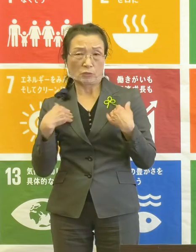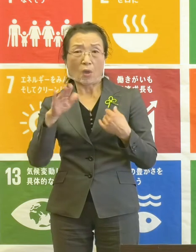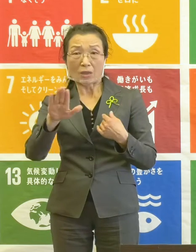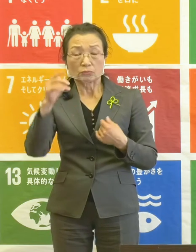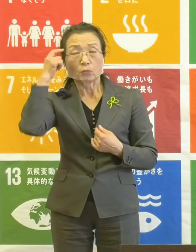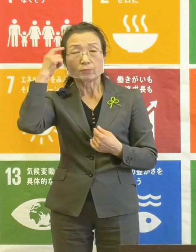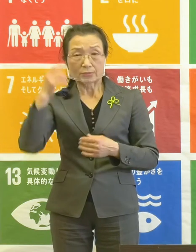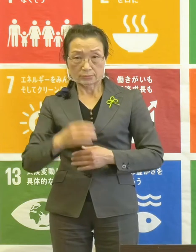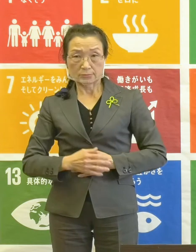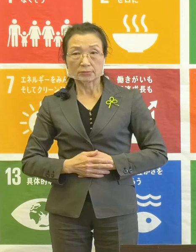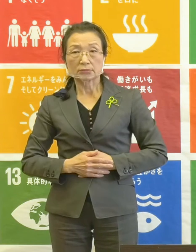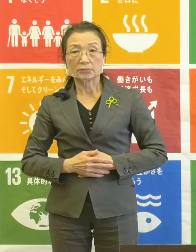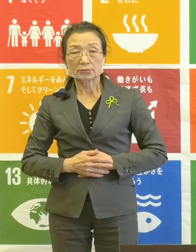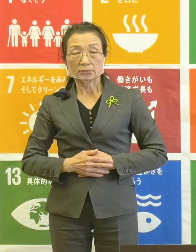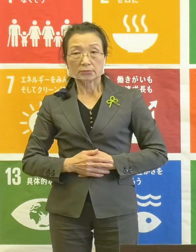思います。